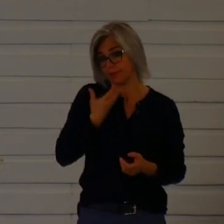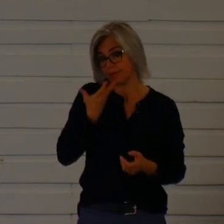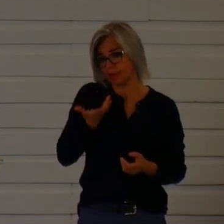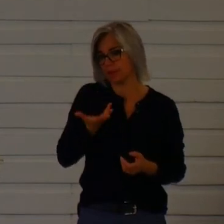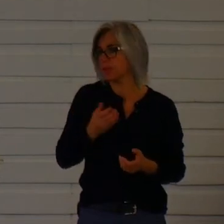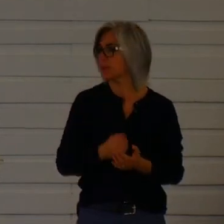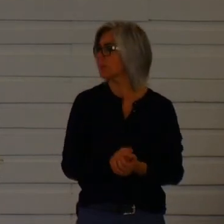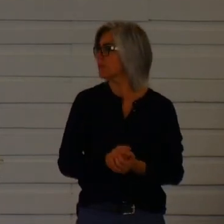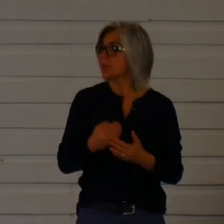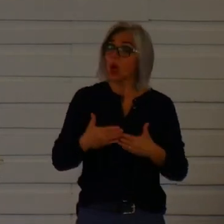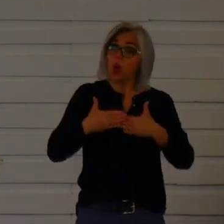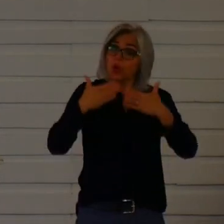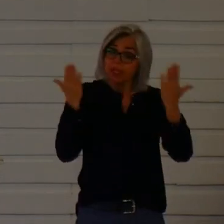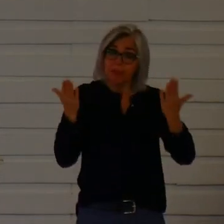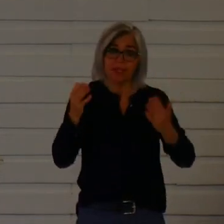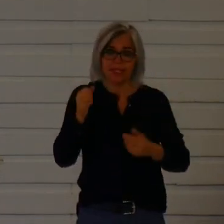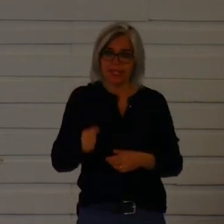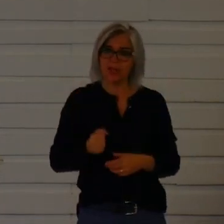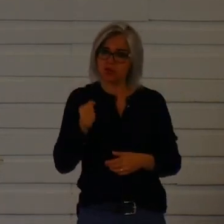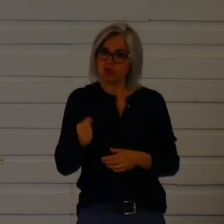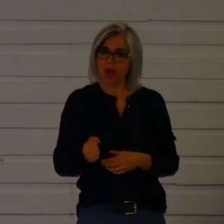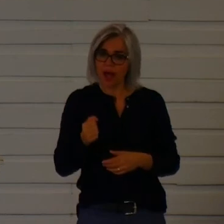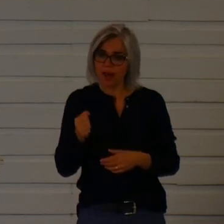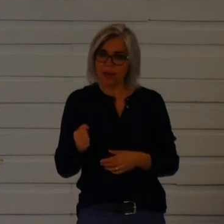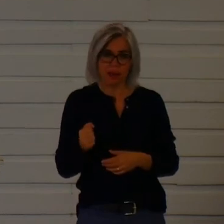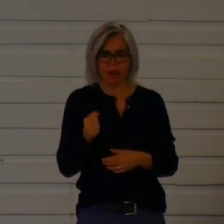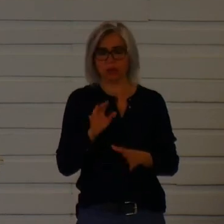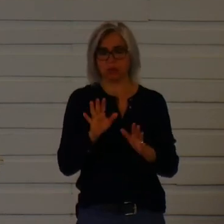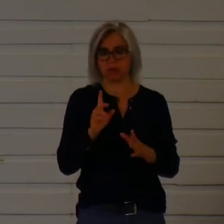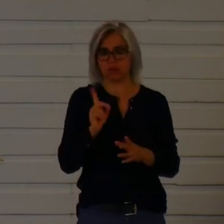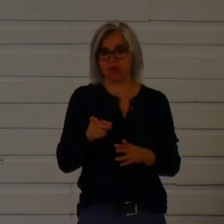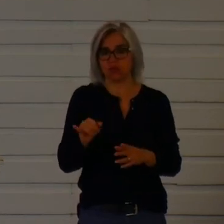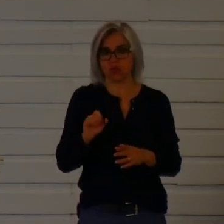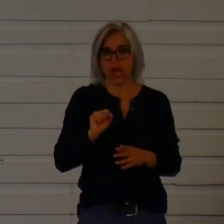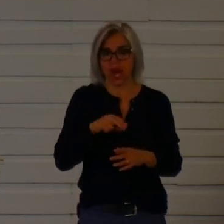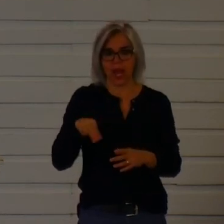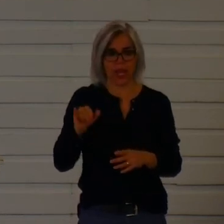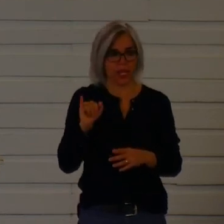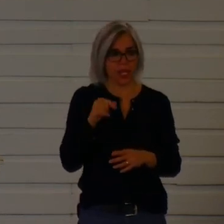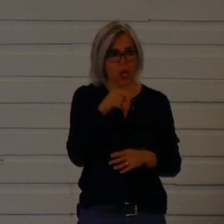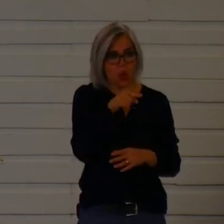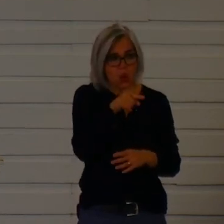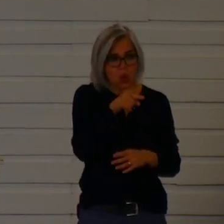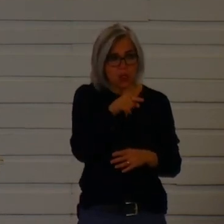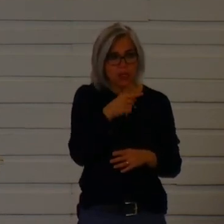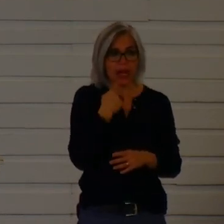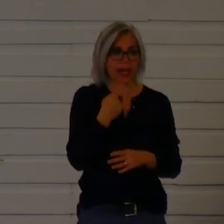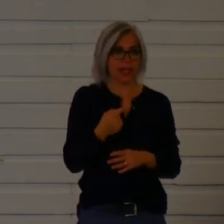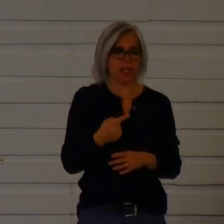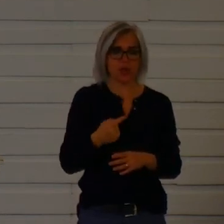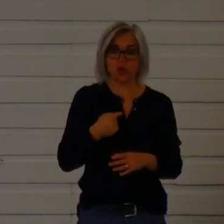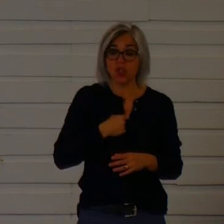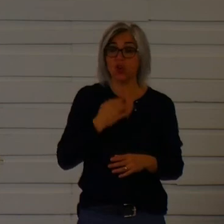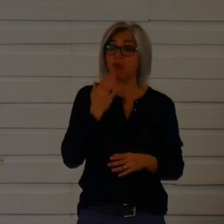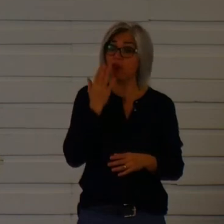mattina Gianni, nella testimonianza che lui ha fatto, ha detto: mi sono arrabbiato, vorrei fare, è semplicemente degli esempi,